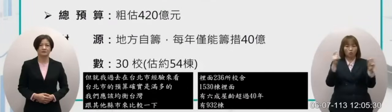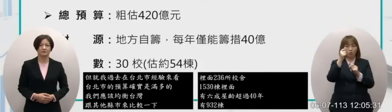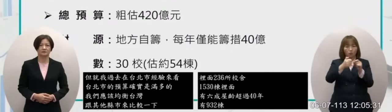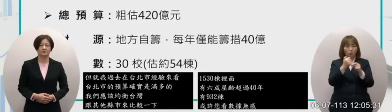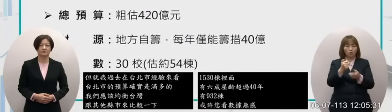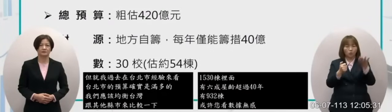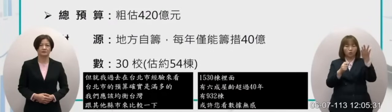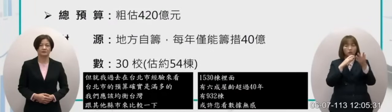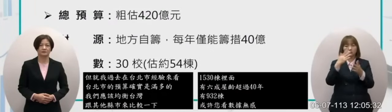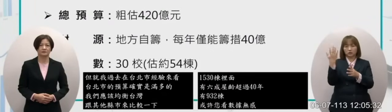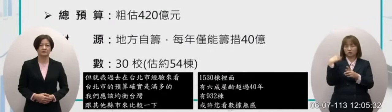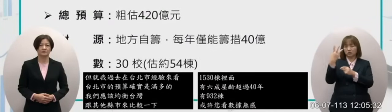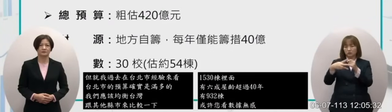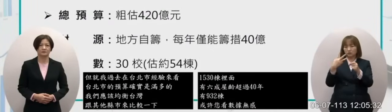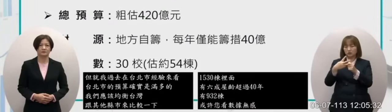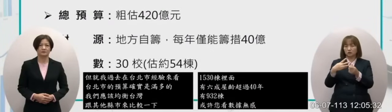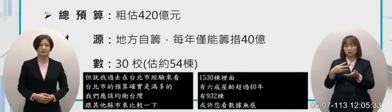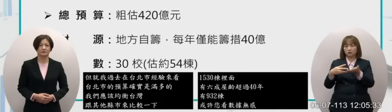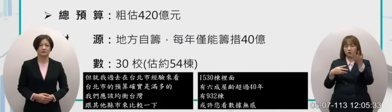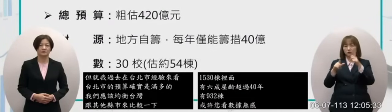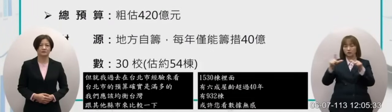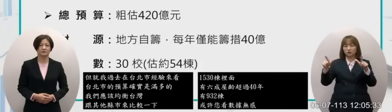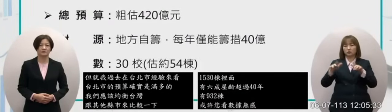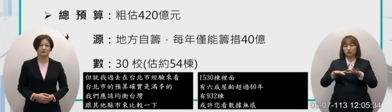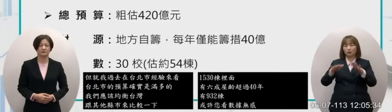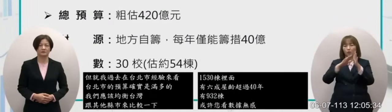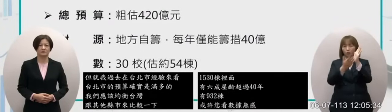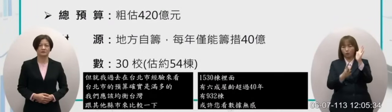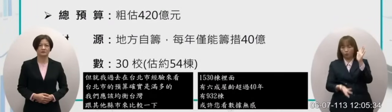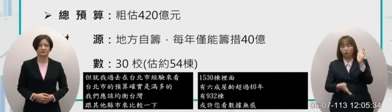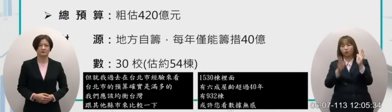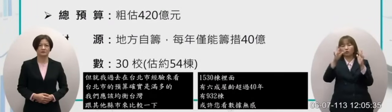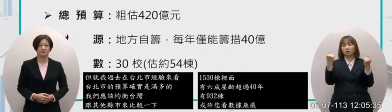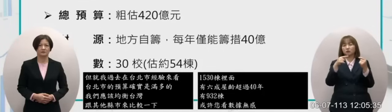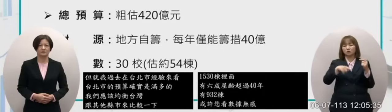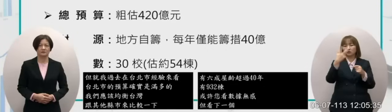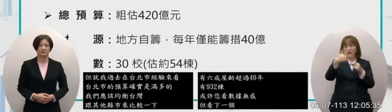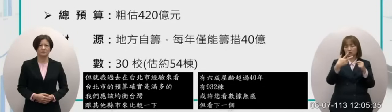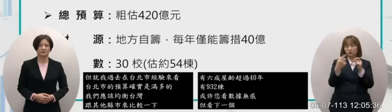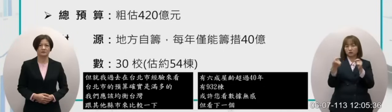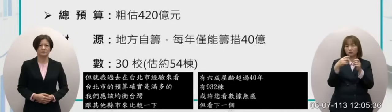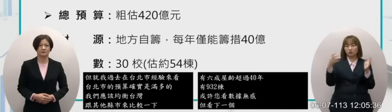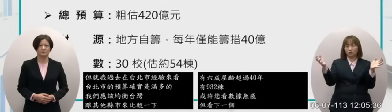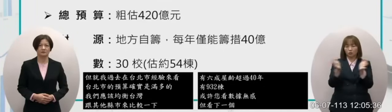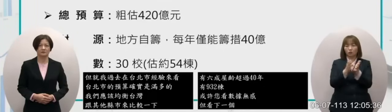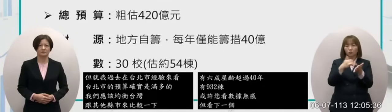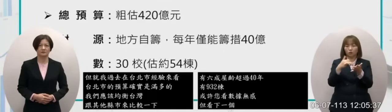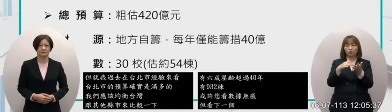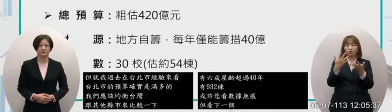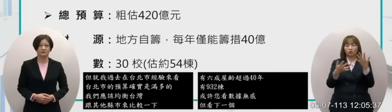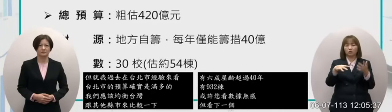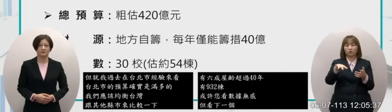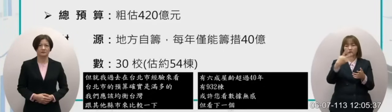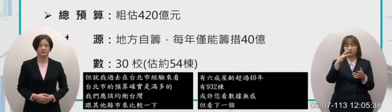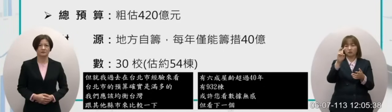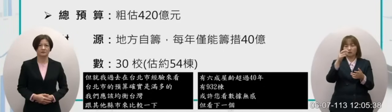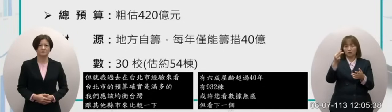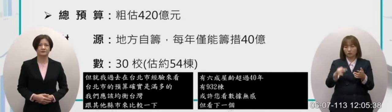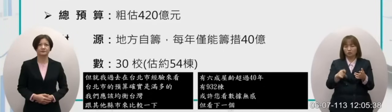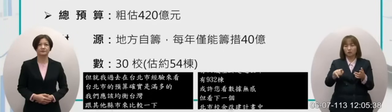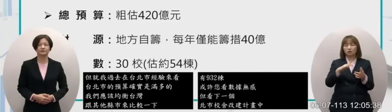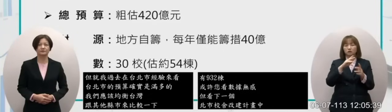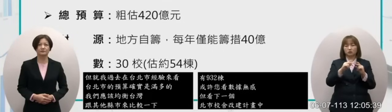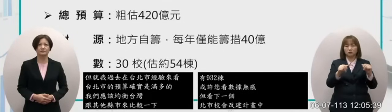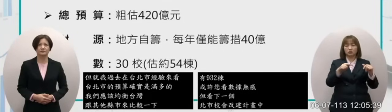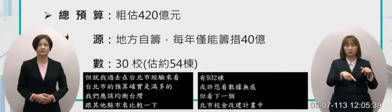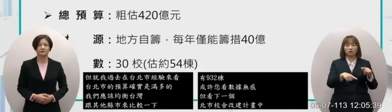去3年有2次以上的大规模剥落，包含这7年来总预算粗估420亿。裁员